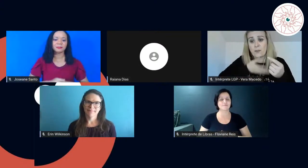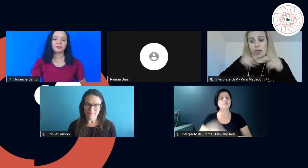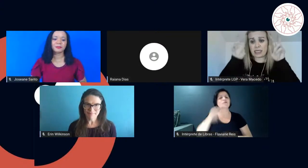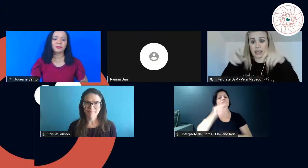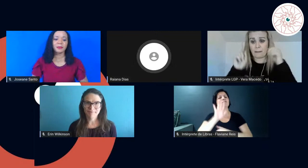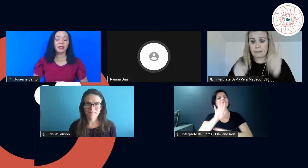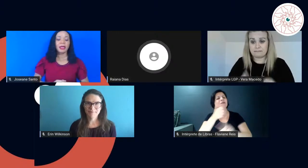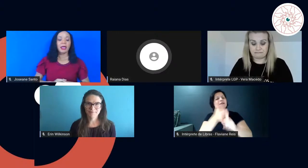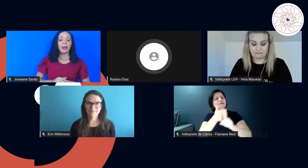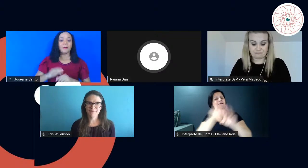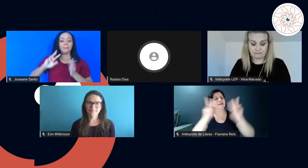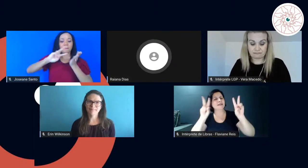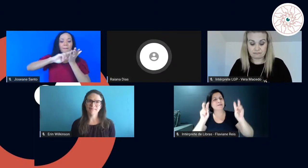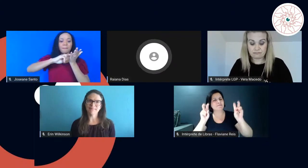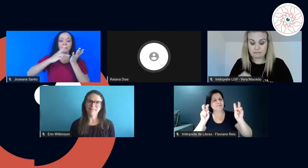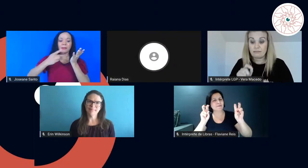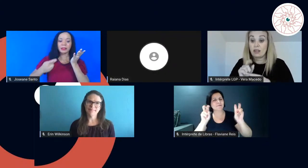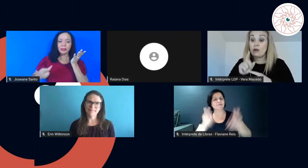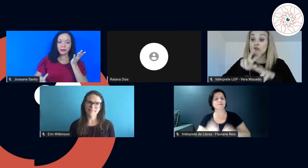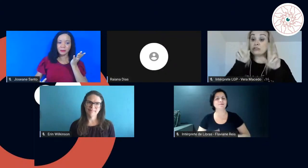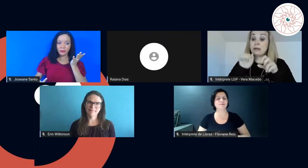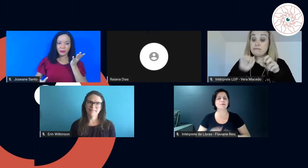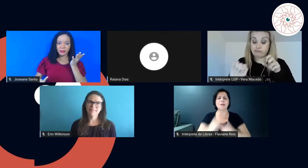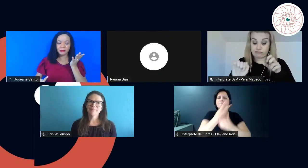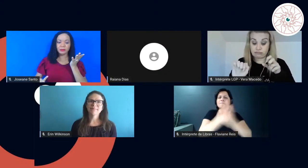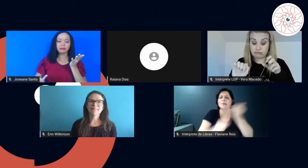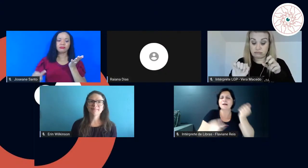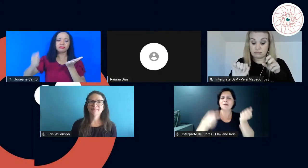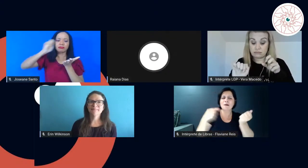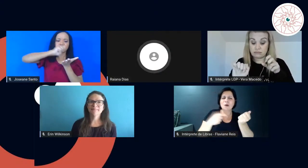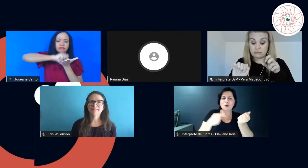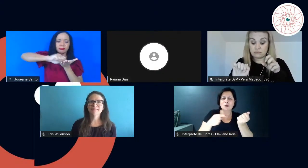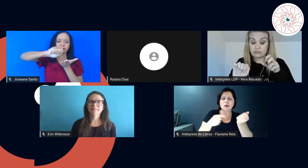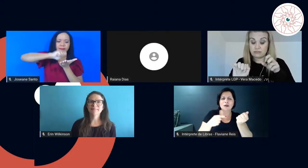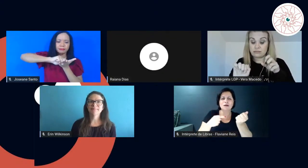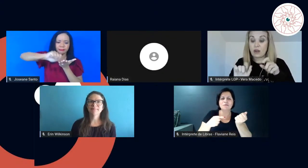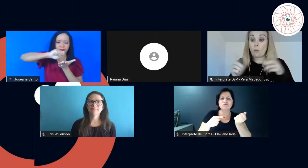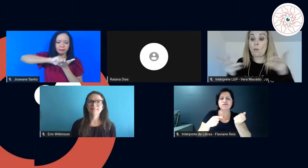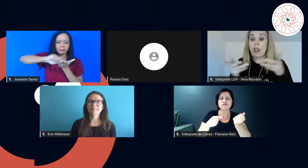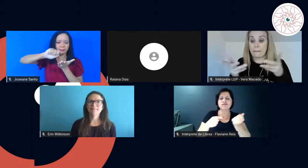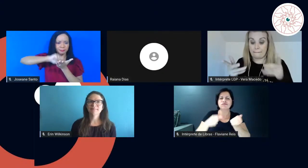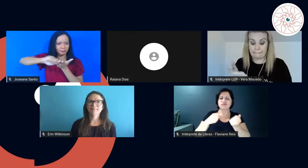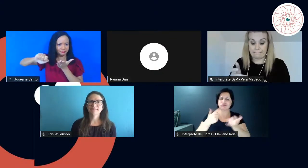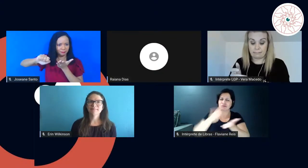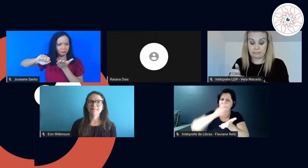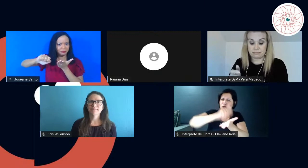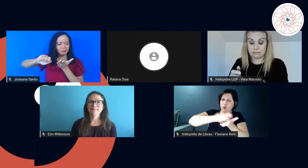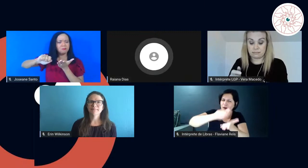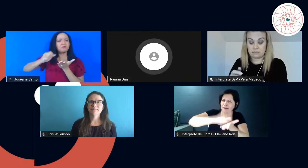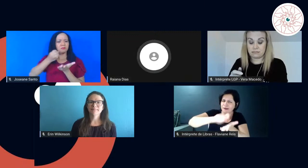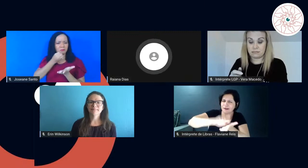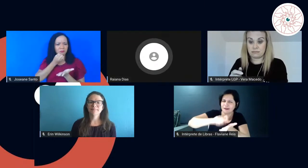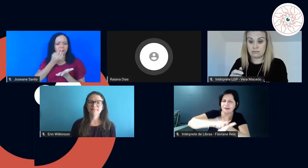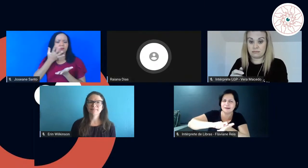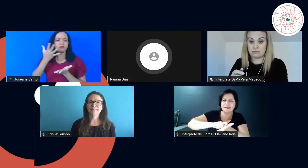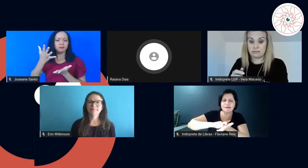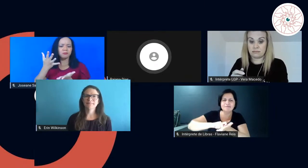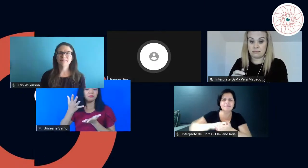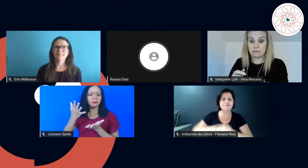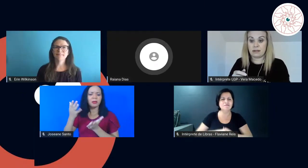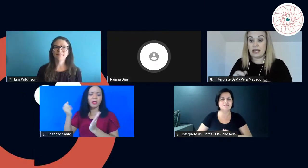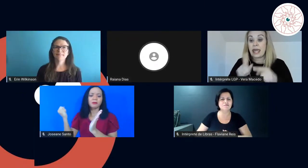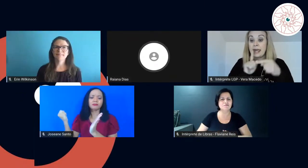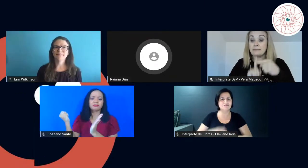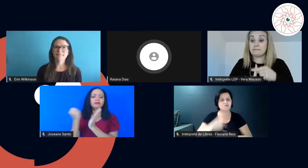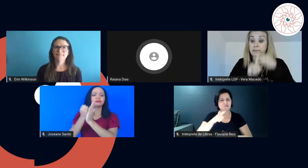tema. E o tema da professora Erin é os benefícios do